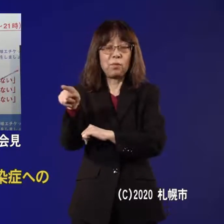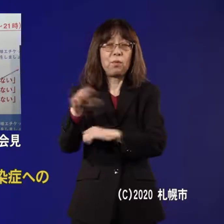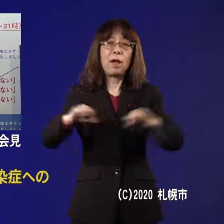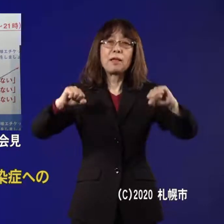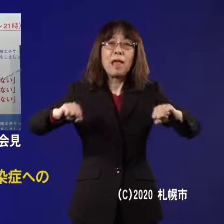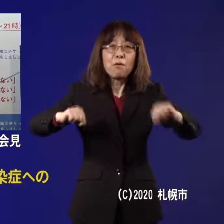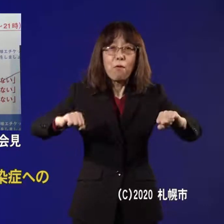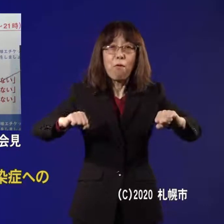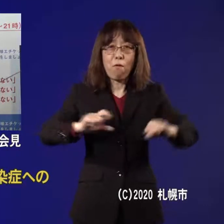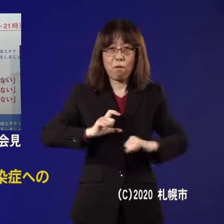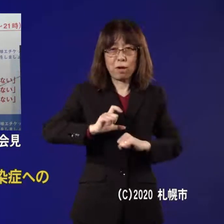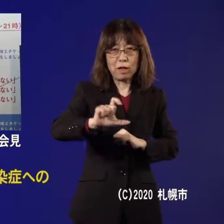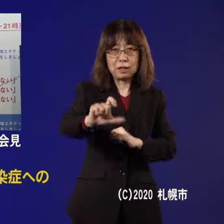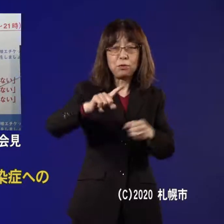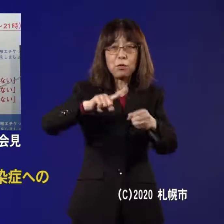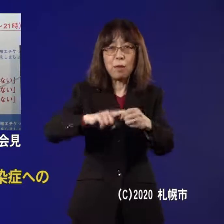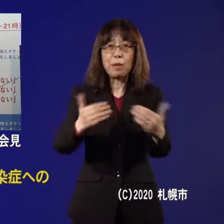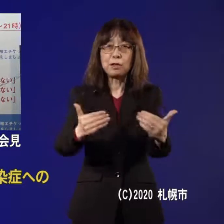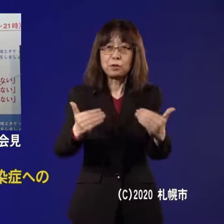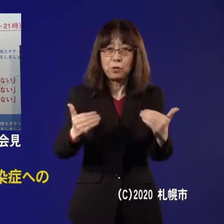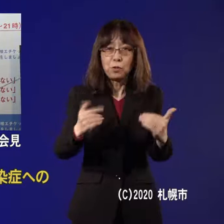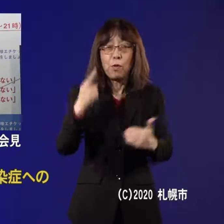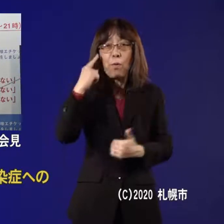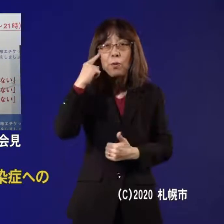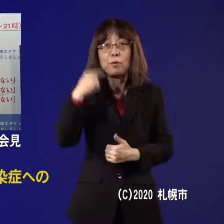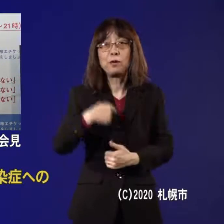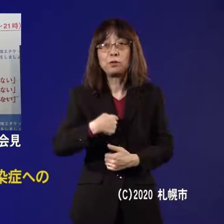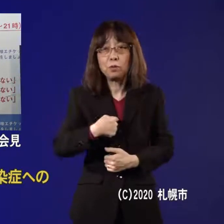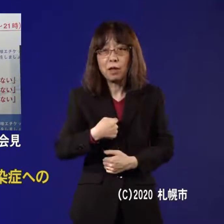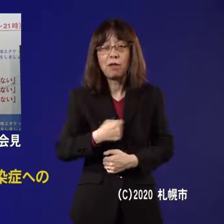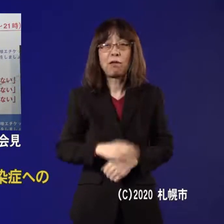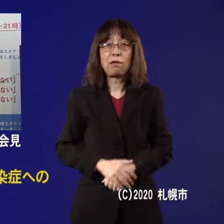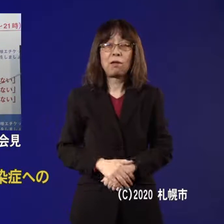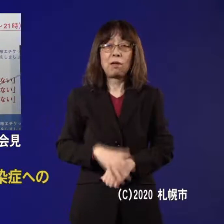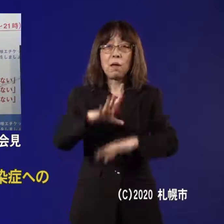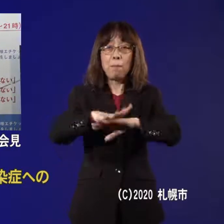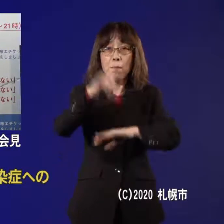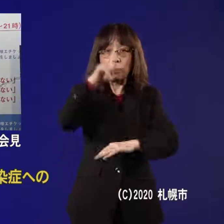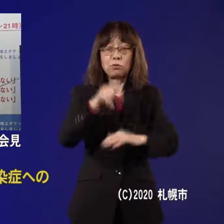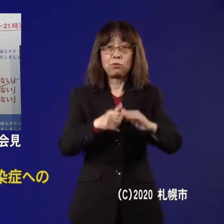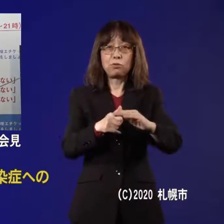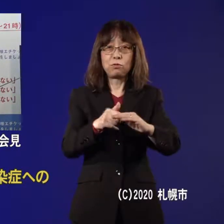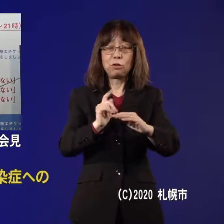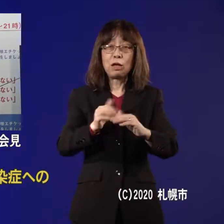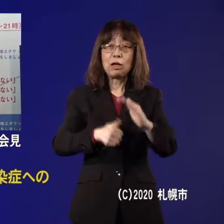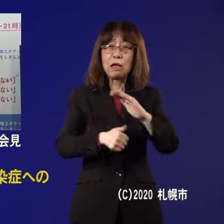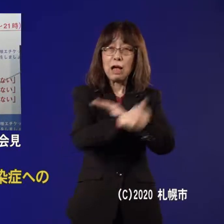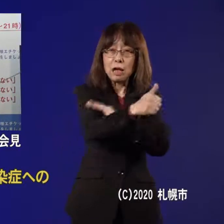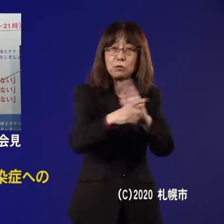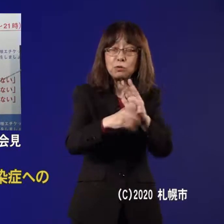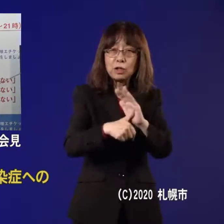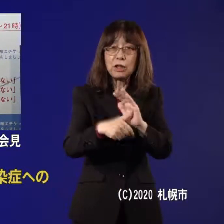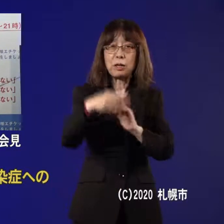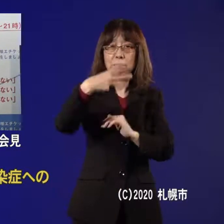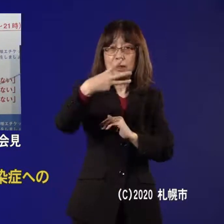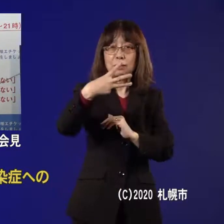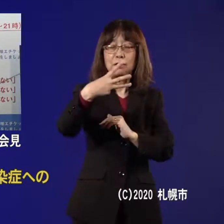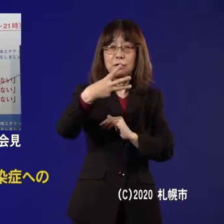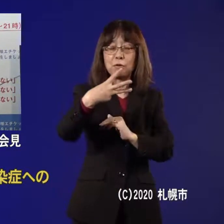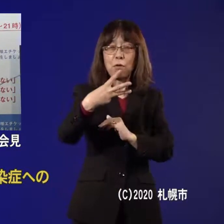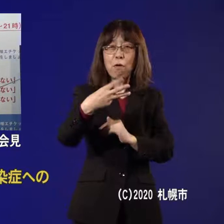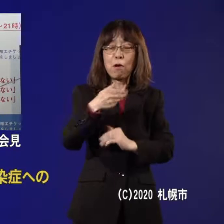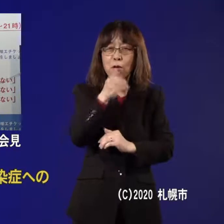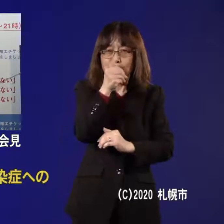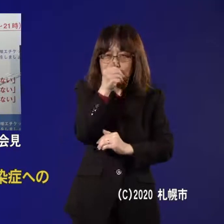康の維持のためには必要だというふうに思いますので、まずはその外出する際に3つの密ですね、